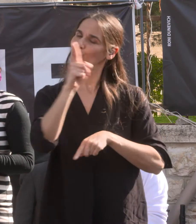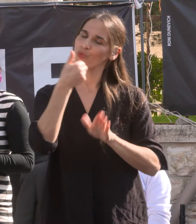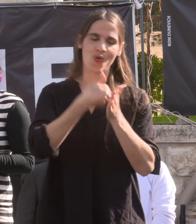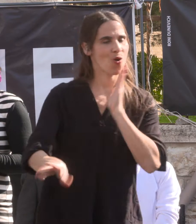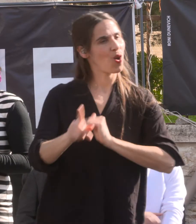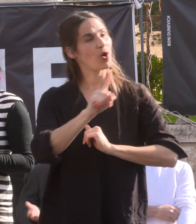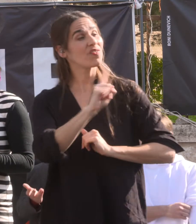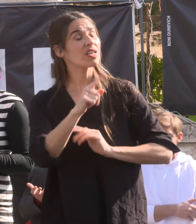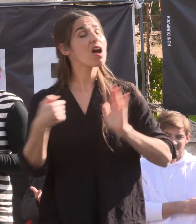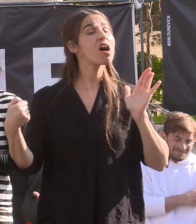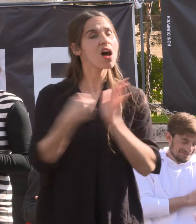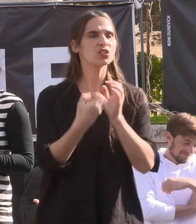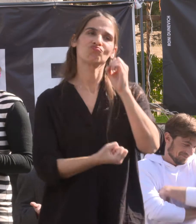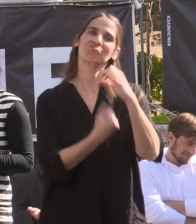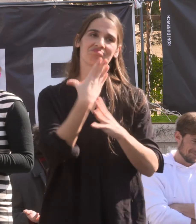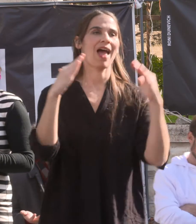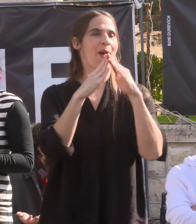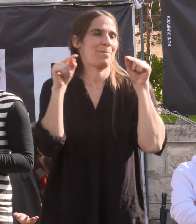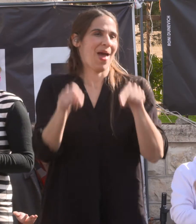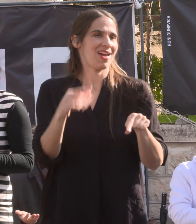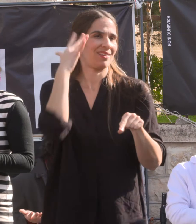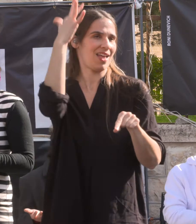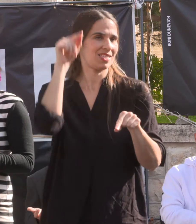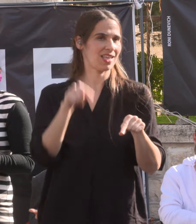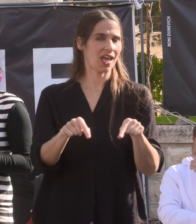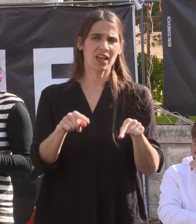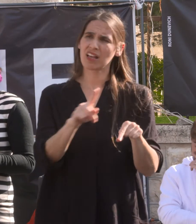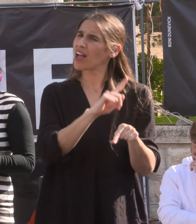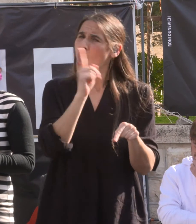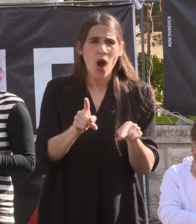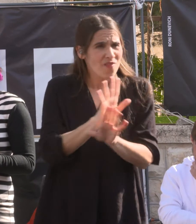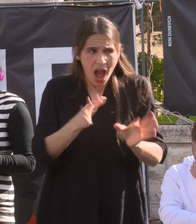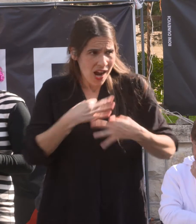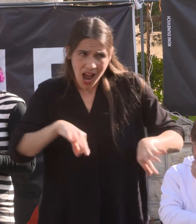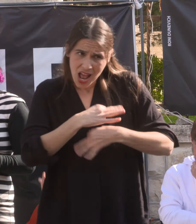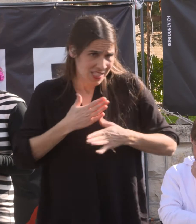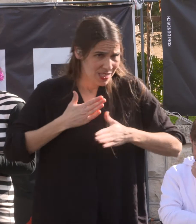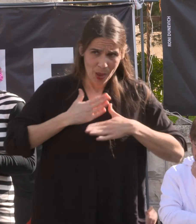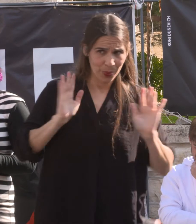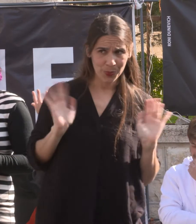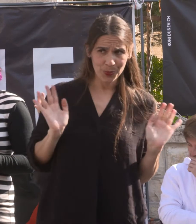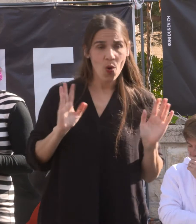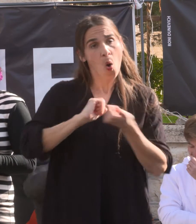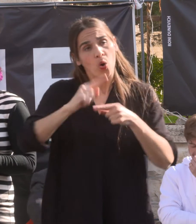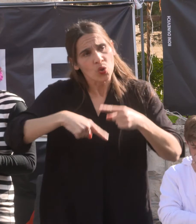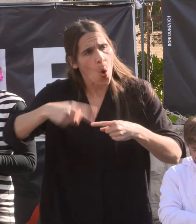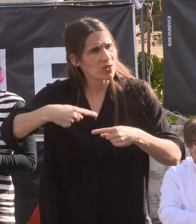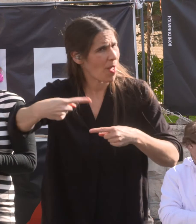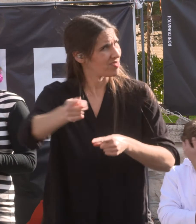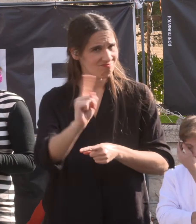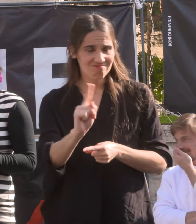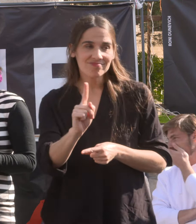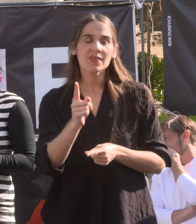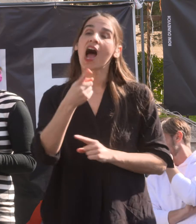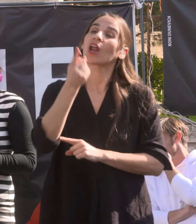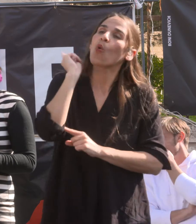נוותר עד שנקים פה את הבית הזה. אנחנו לא חייבים את זה רק לעצמנו או לדורות הבאים.